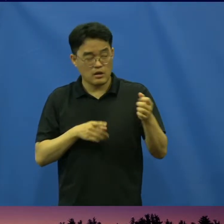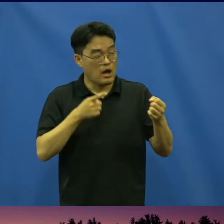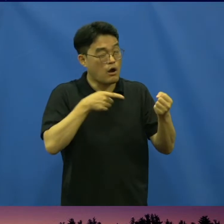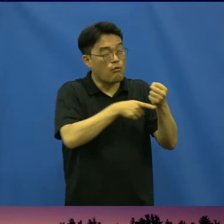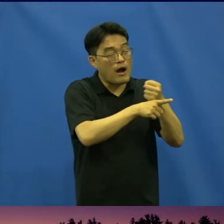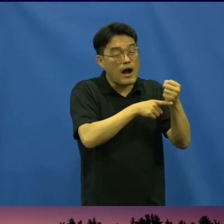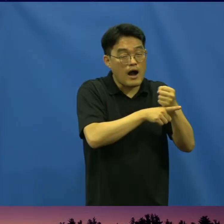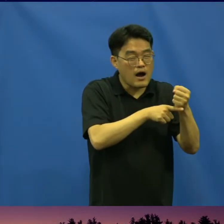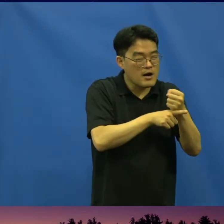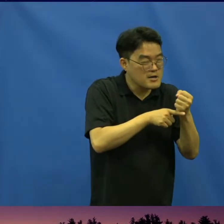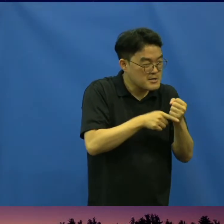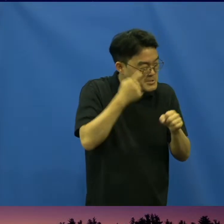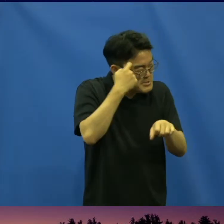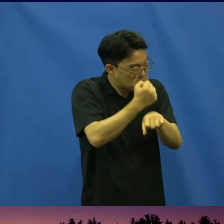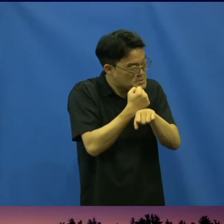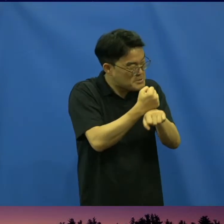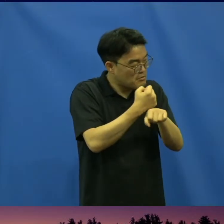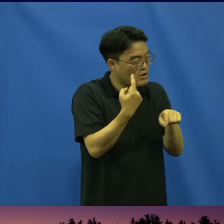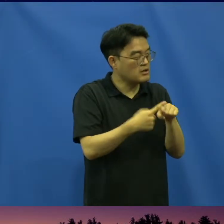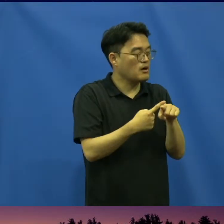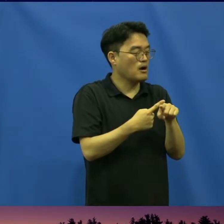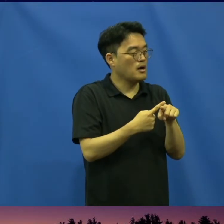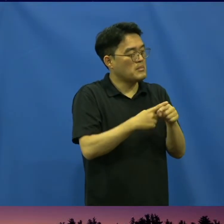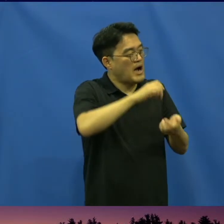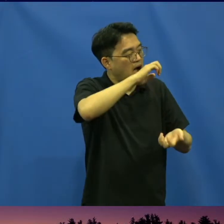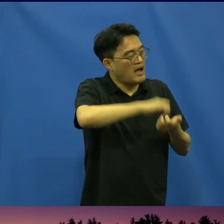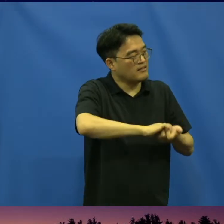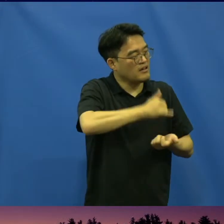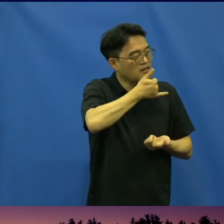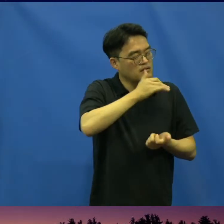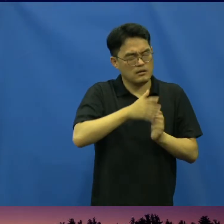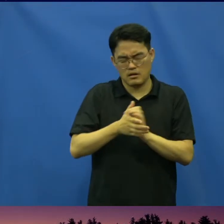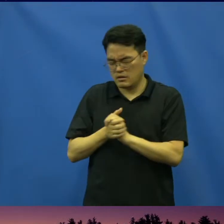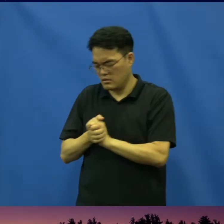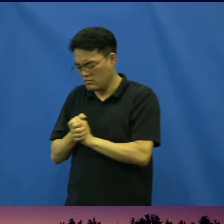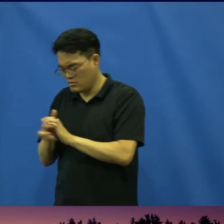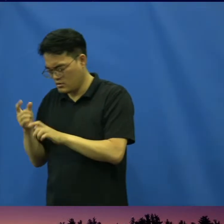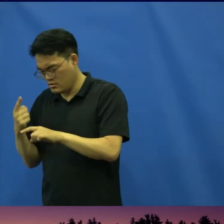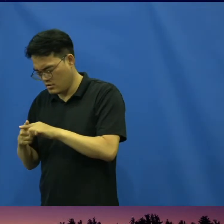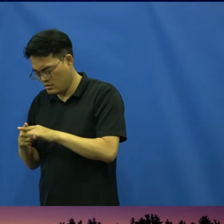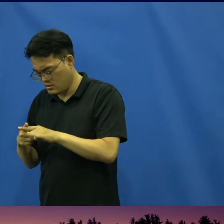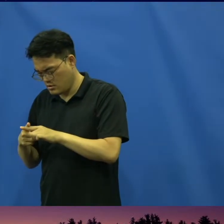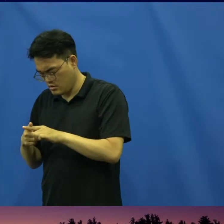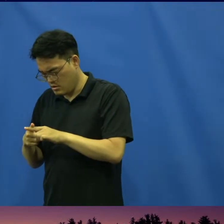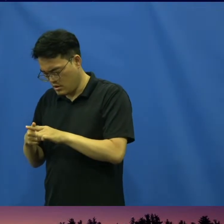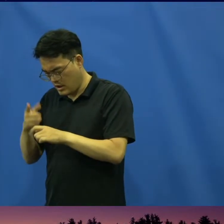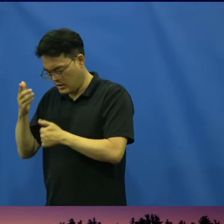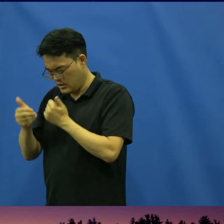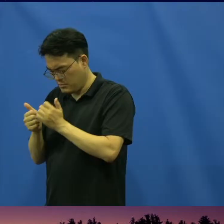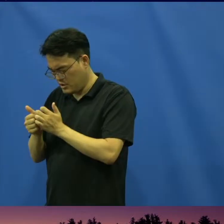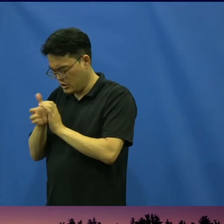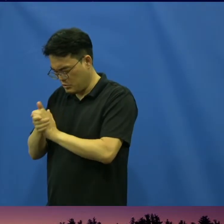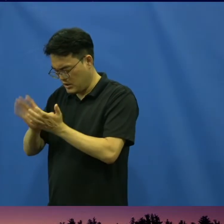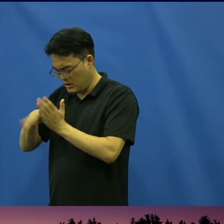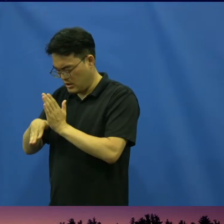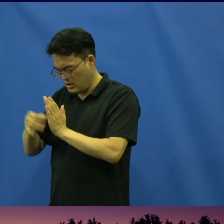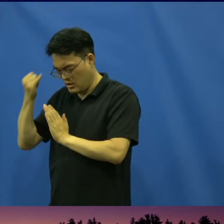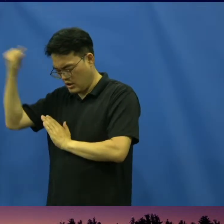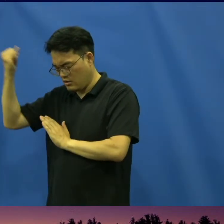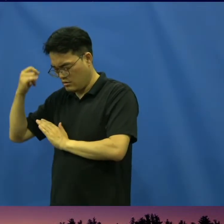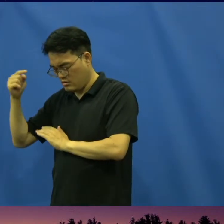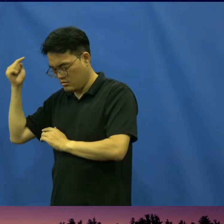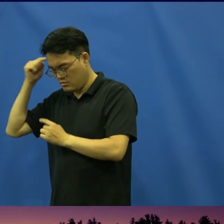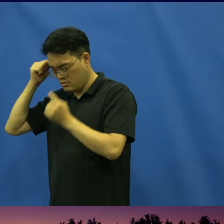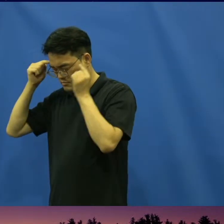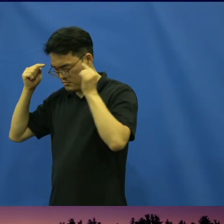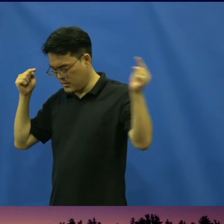그런 생각을 한순간에 스쳐 지나가는데 그걸 발표했는데 어마어마한 비밀을 알려주신 거예요. 여러분 이